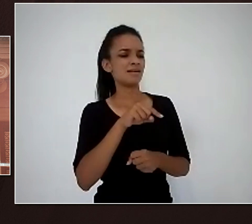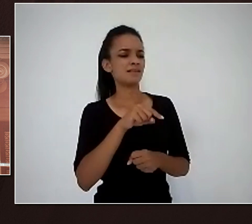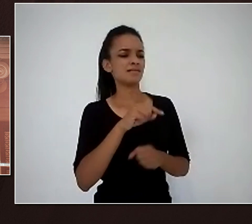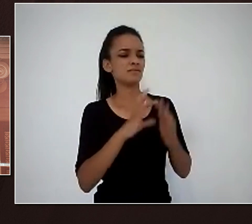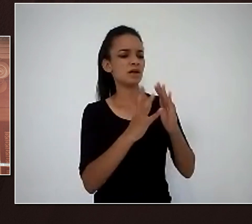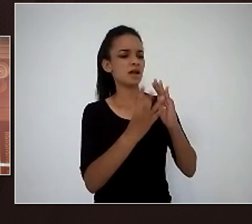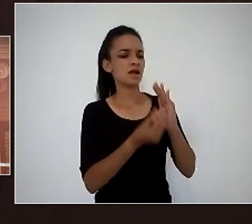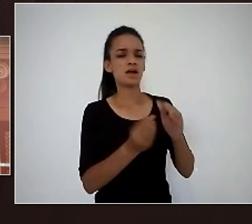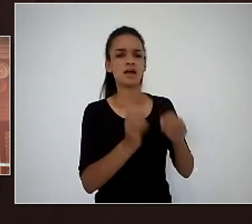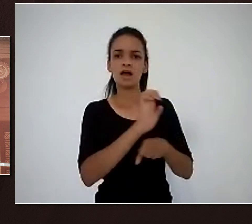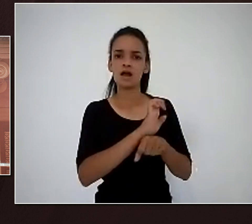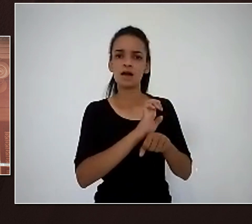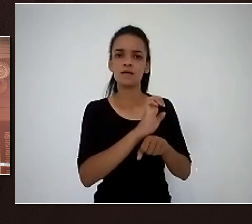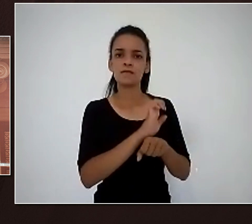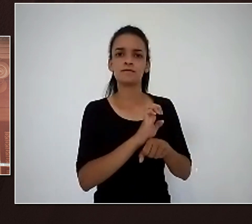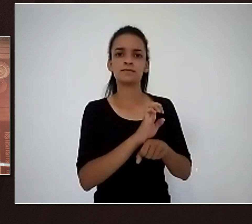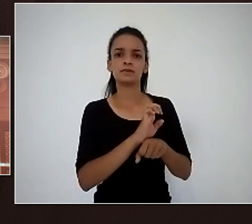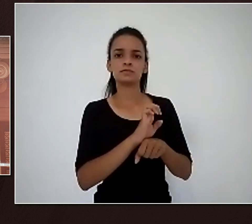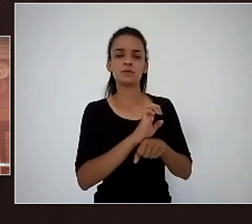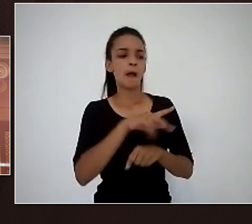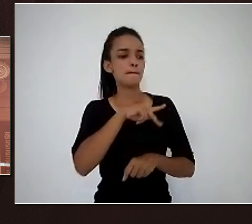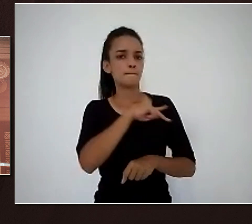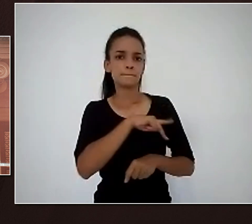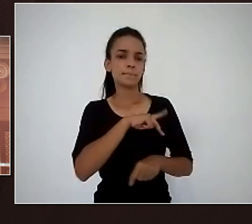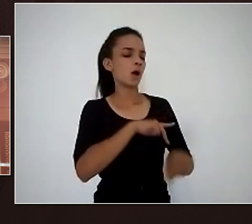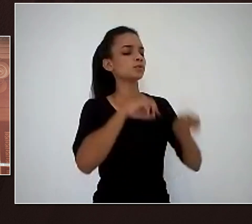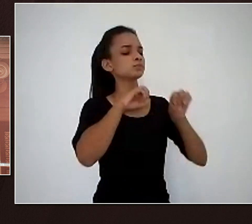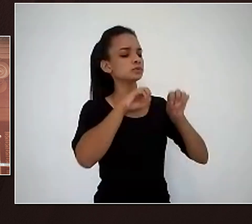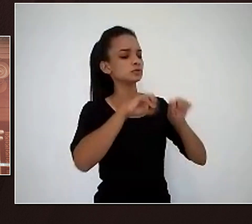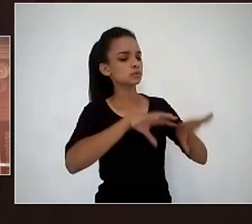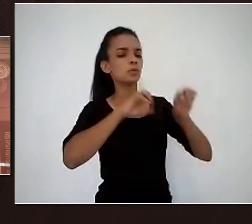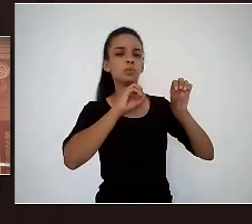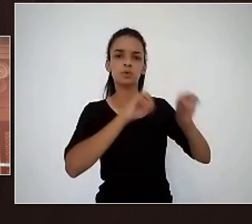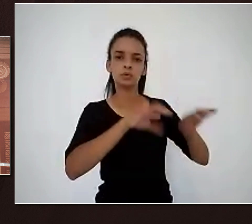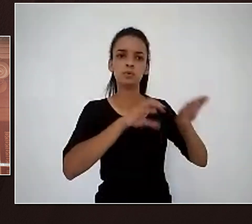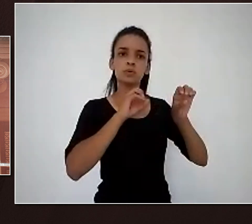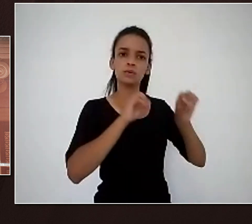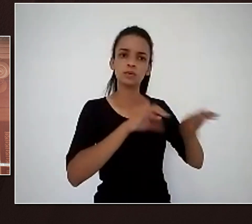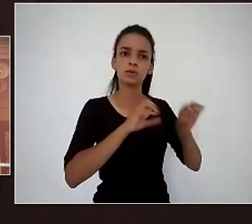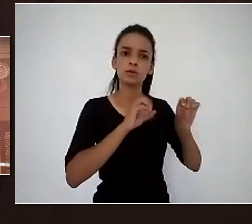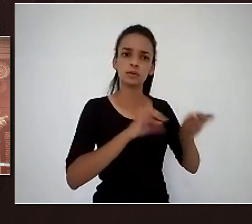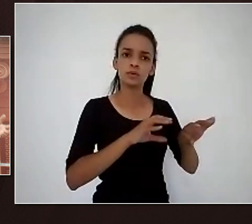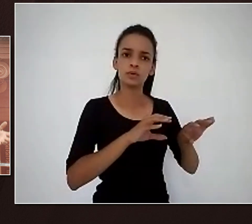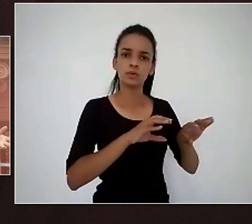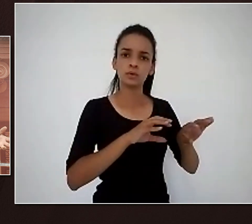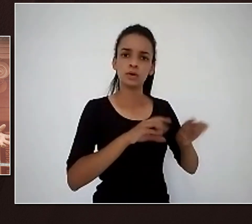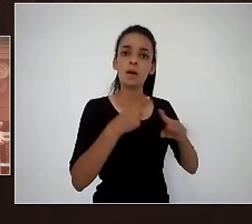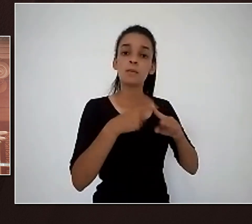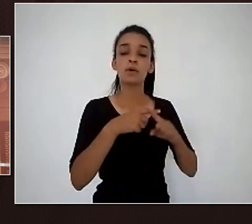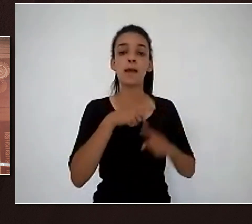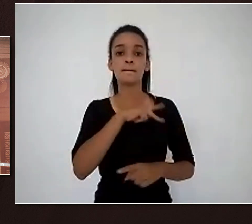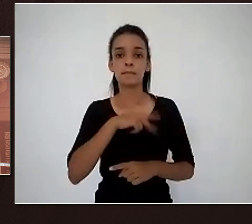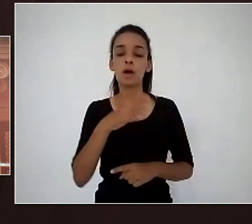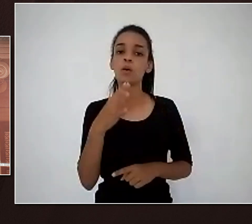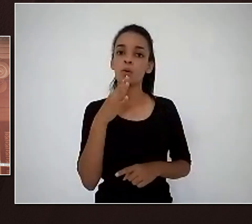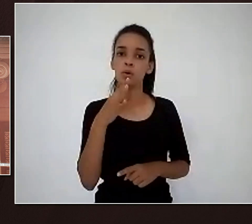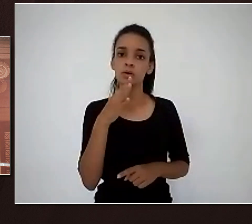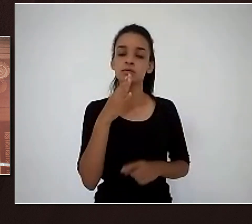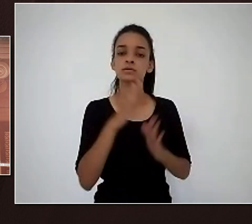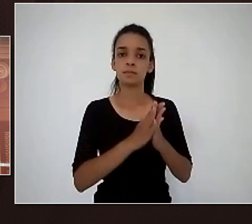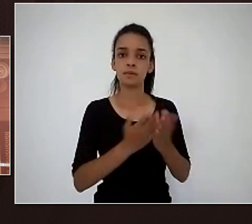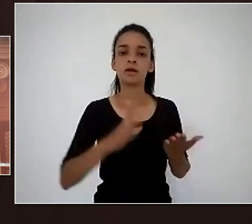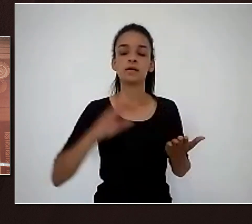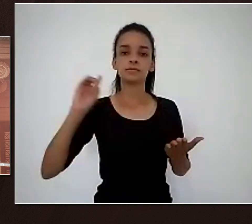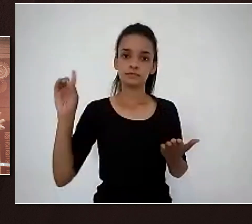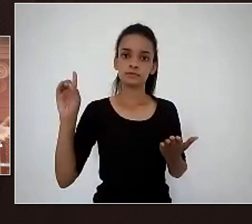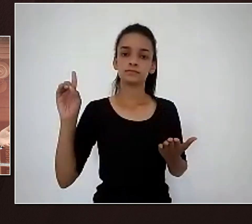muito ensinamento de Paulo. A igreja em Éfeso conhecia a palavra, conhecia, né, vamos dizer assim,